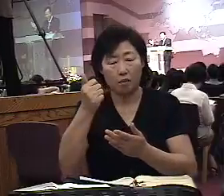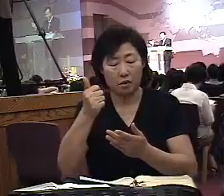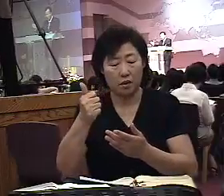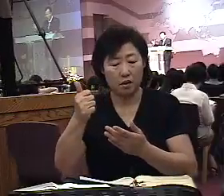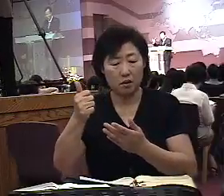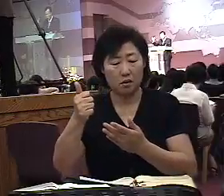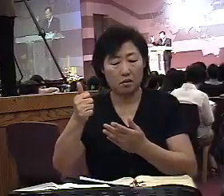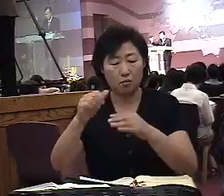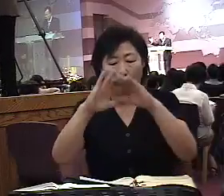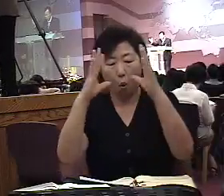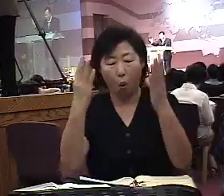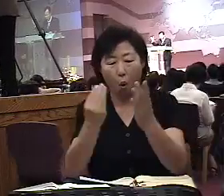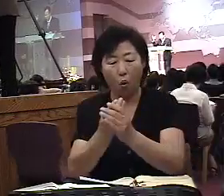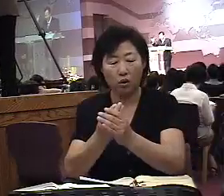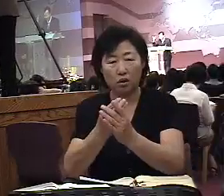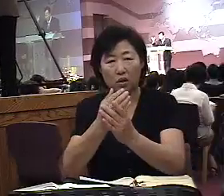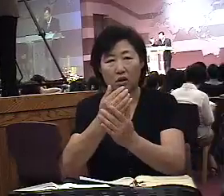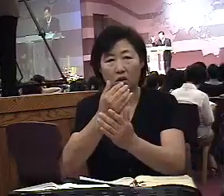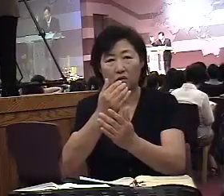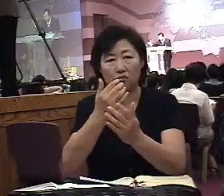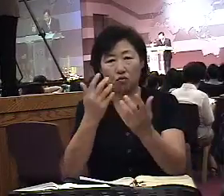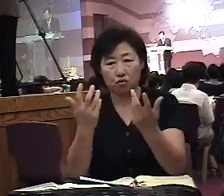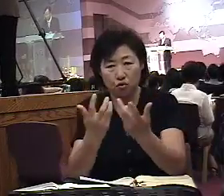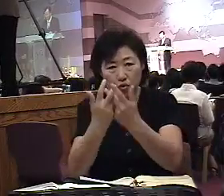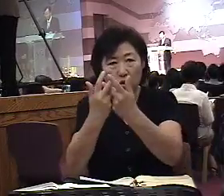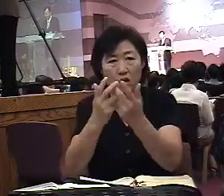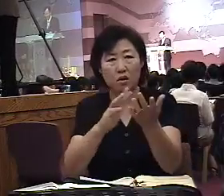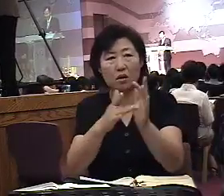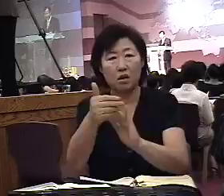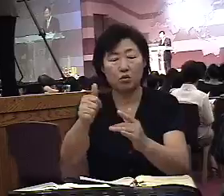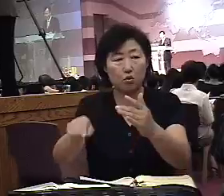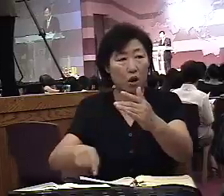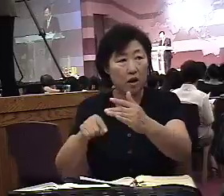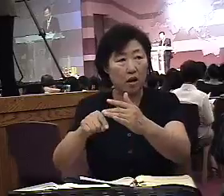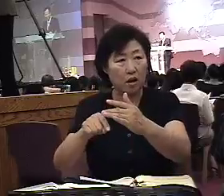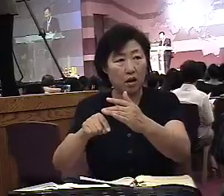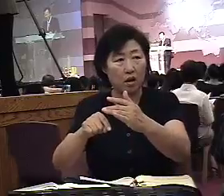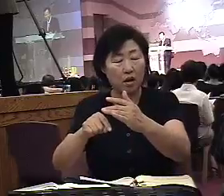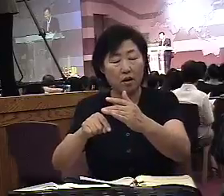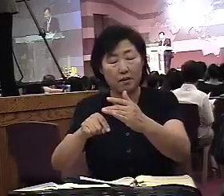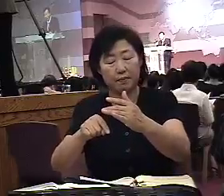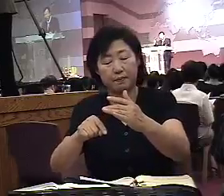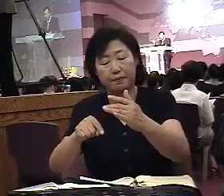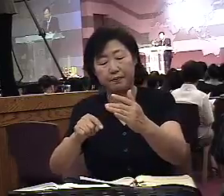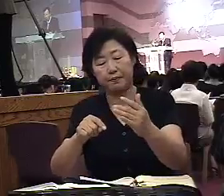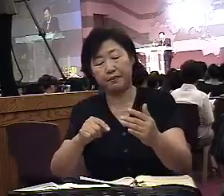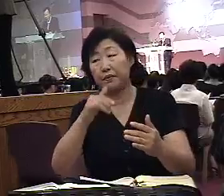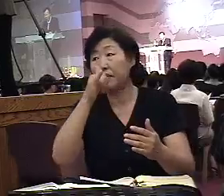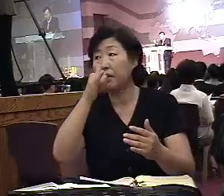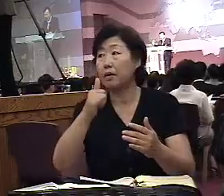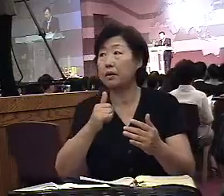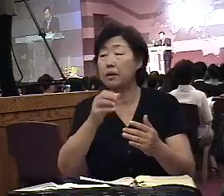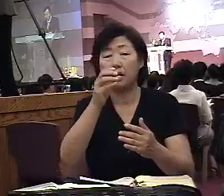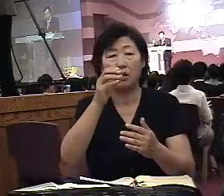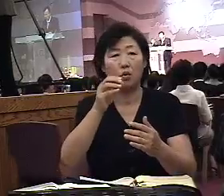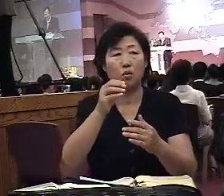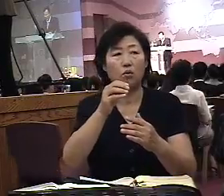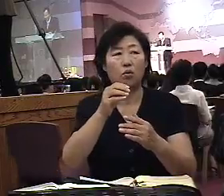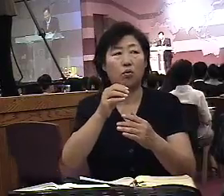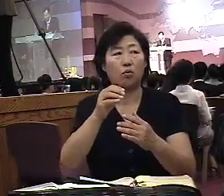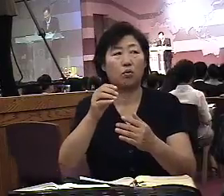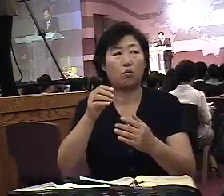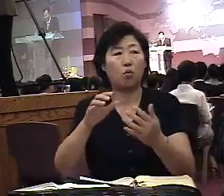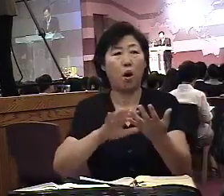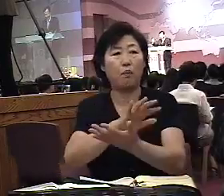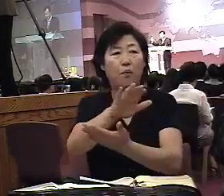아버지께서는 모든 충만으로 예수 안에 거하게 하시고 그의 십자가의 피로 화평을 이루사 만물 곧 땅에